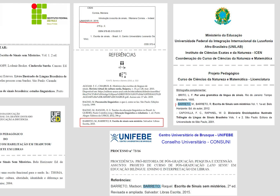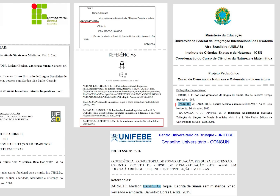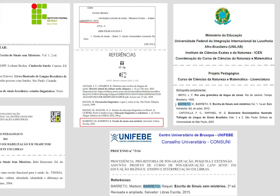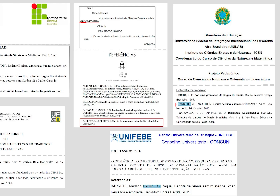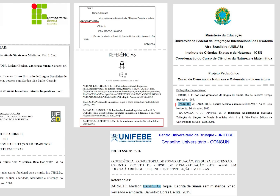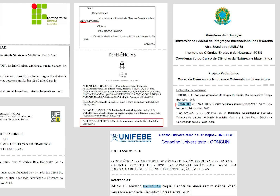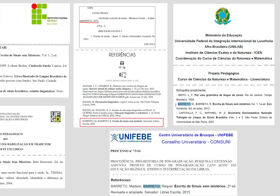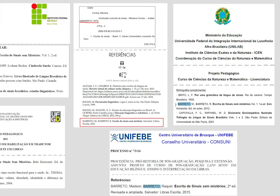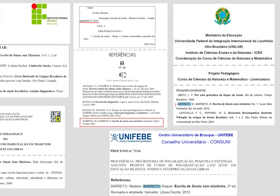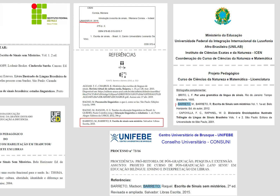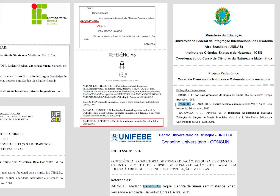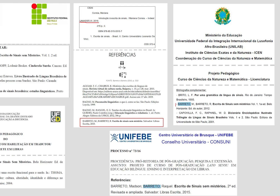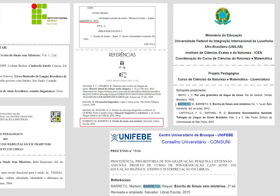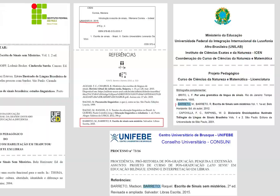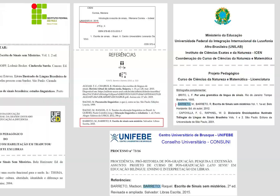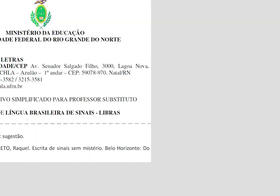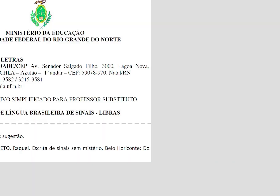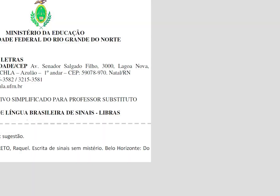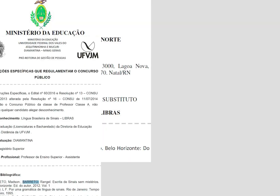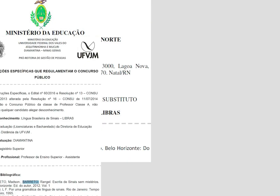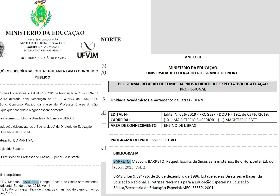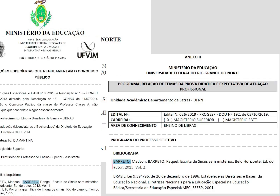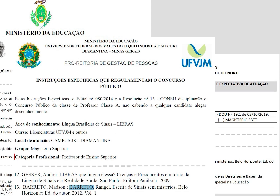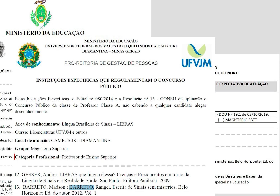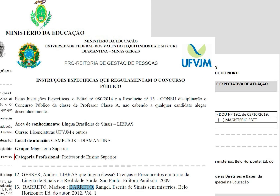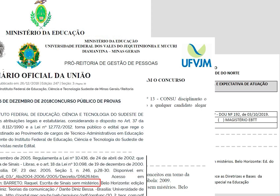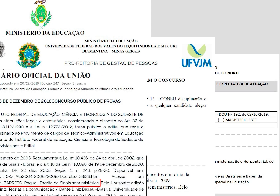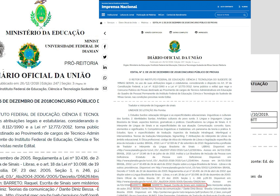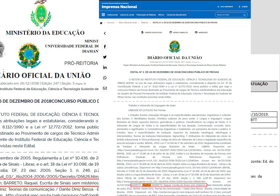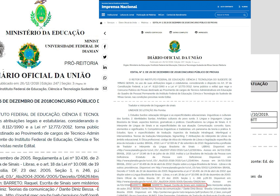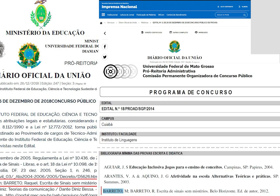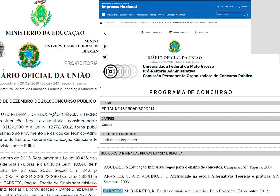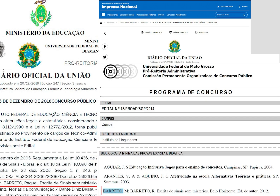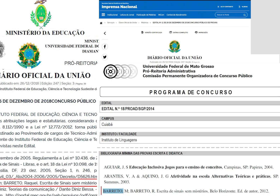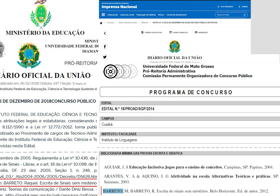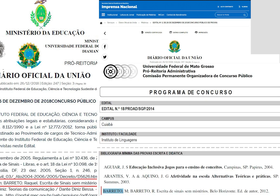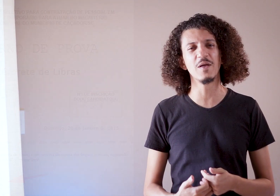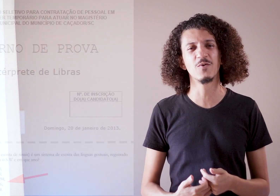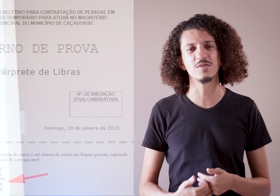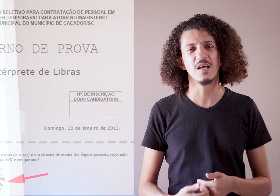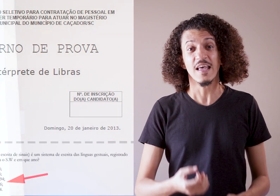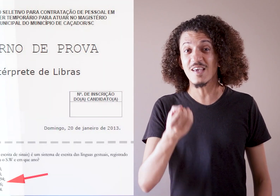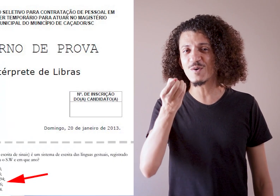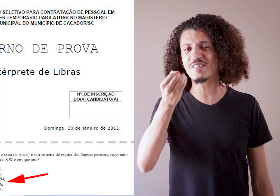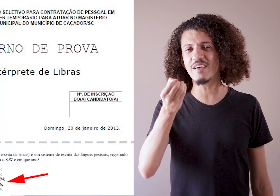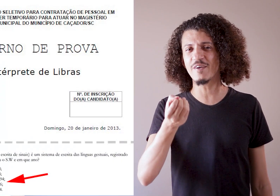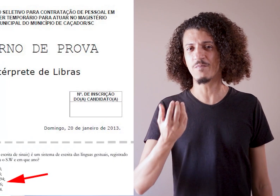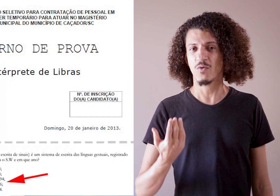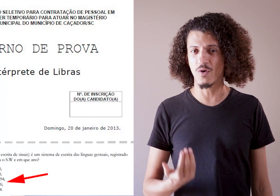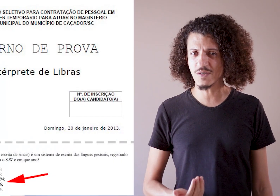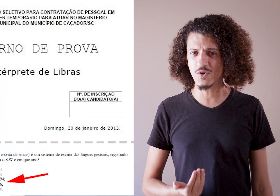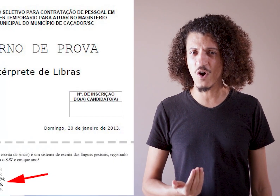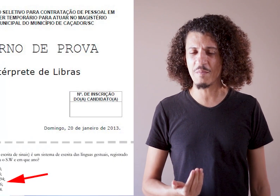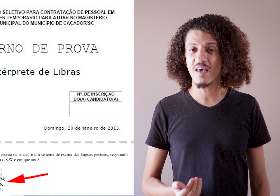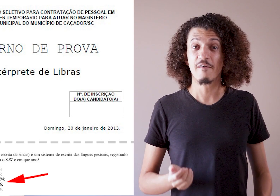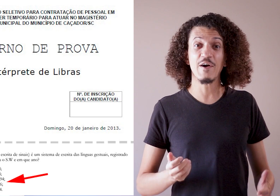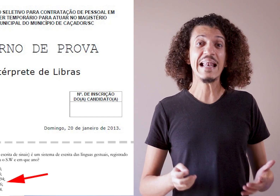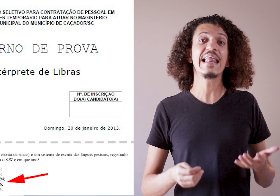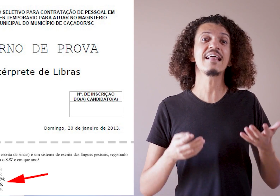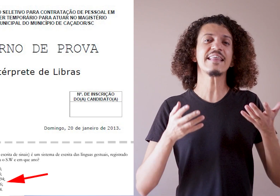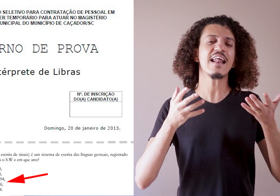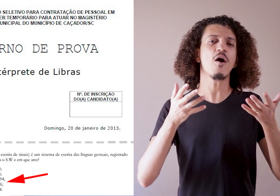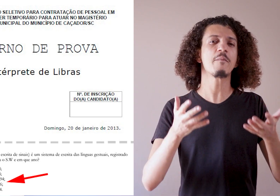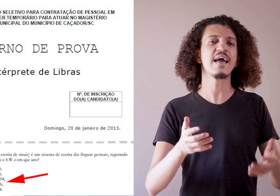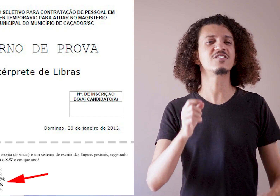faculdades, universidades de todo o Brasil, pós-graduações e até mesmo em concursos públicos. Inclusive, o nosso nome